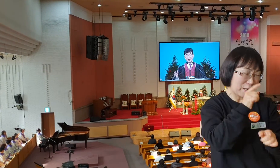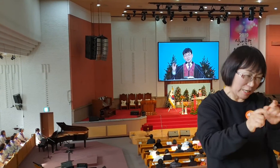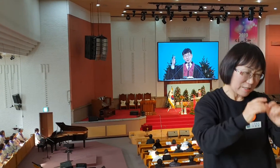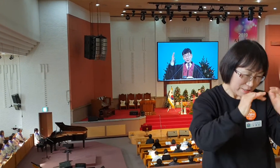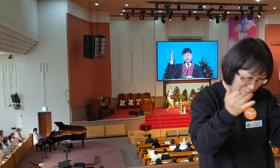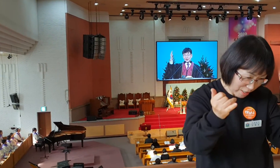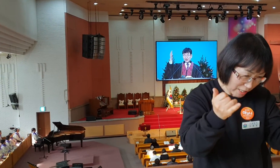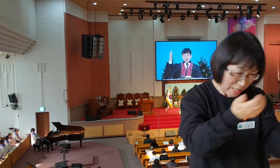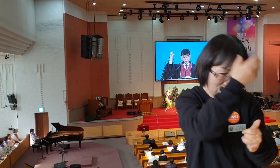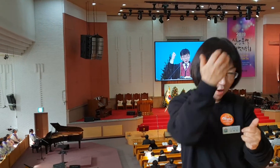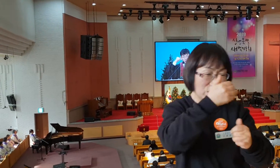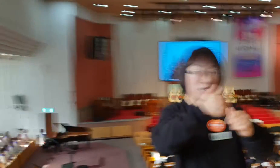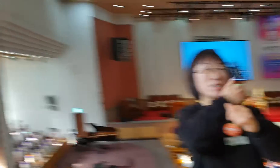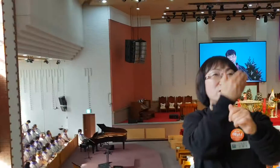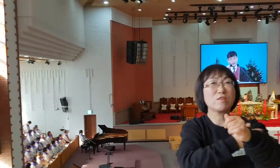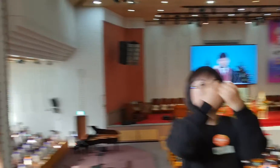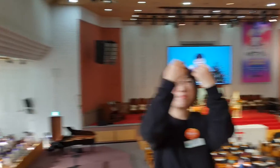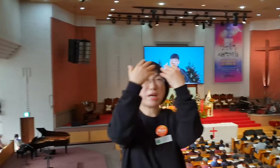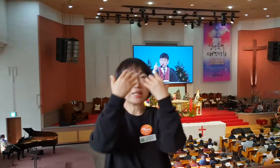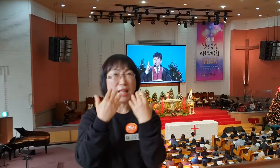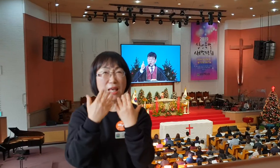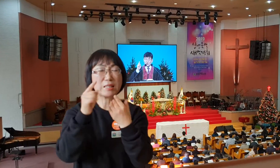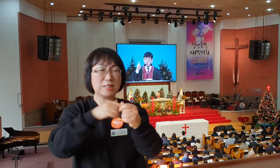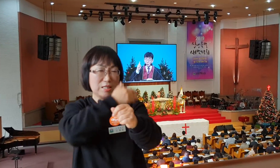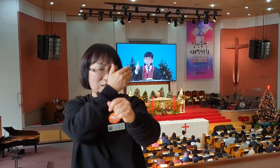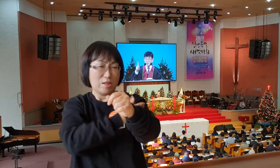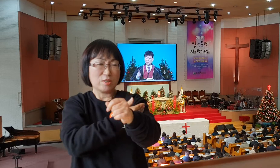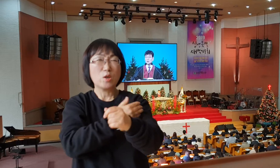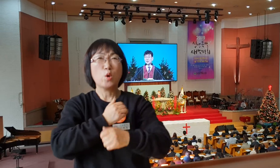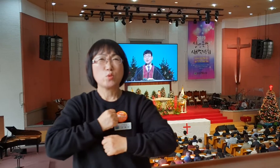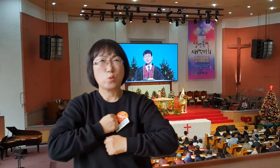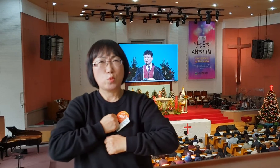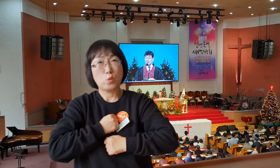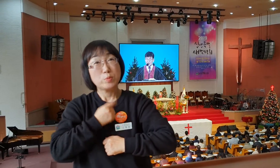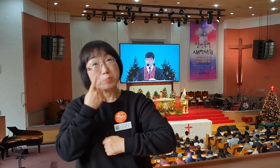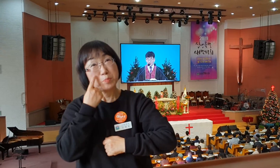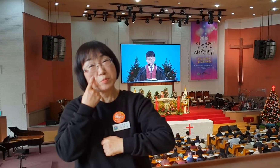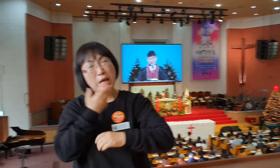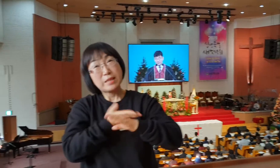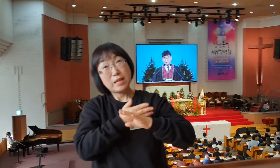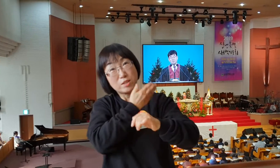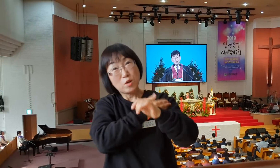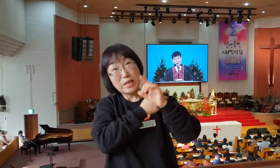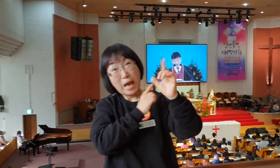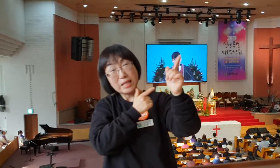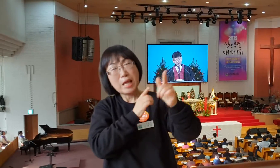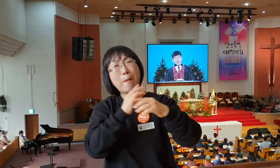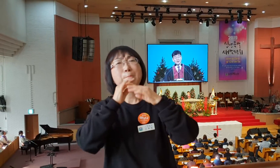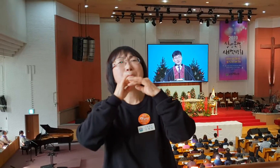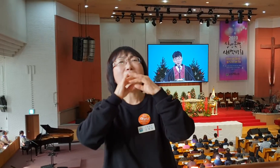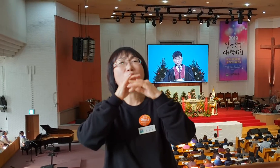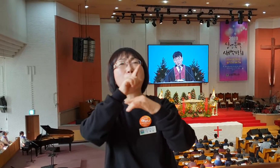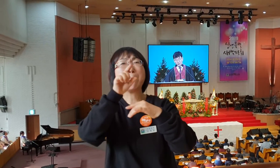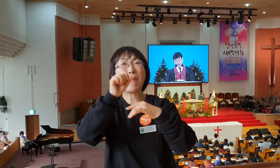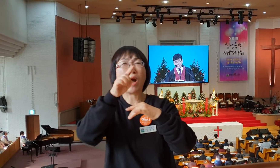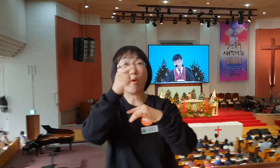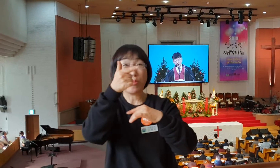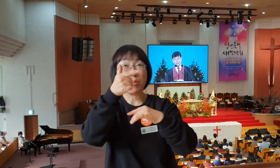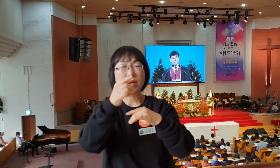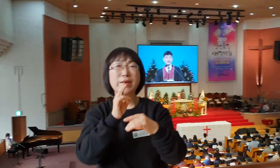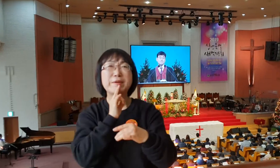사람들에게 성령의 능력이 많은데 그 능력은 조심해서 보셔야 해요 다른 능력이 아니라 방언이랍니다 그리고